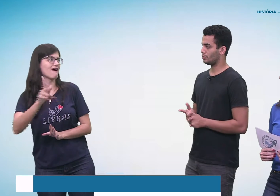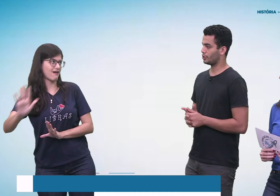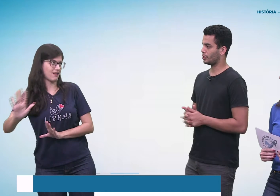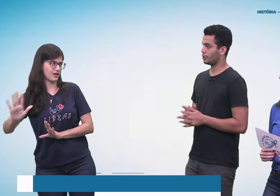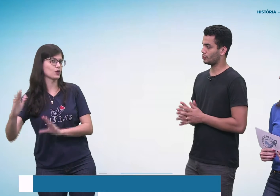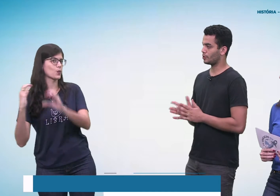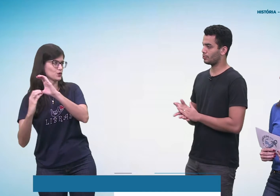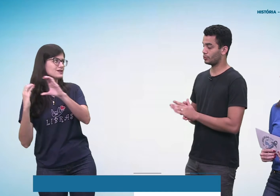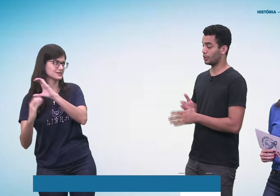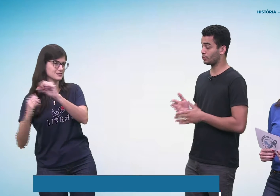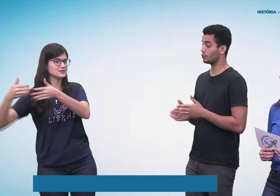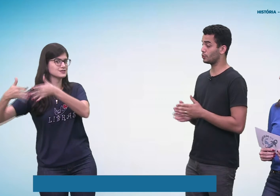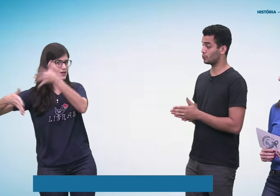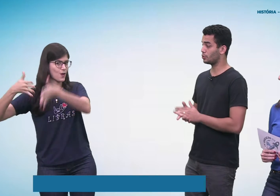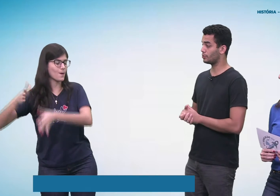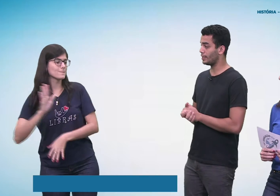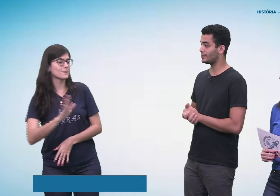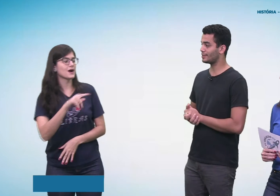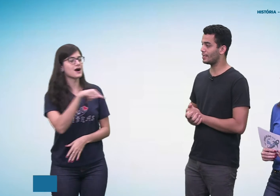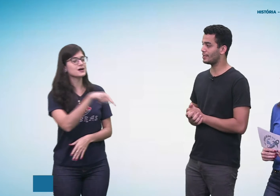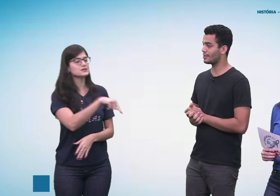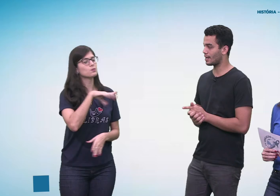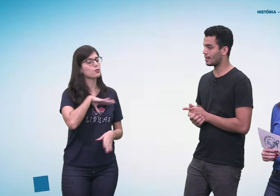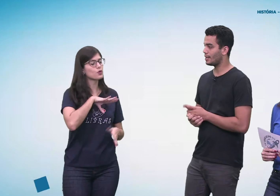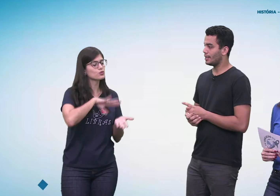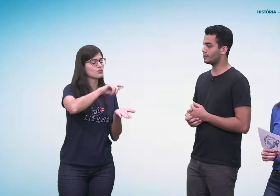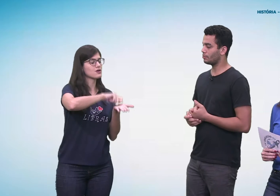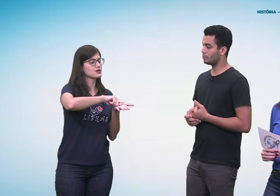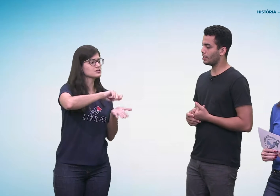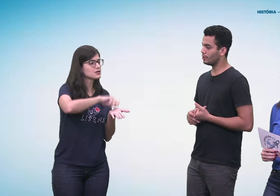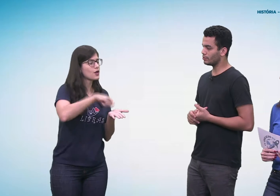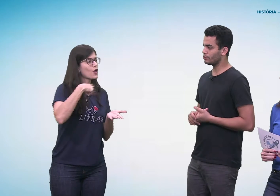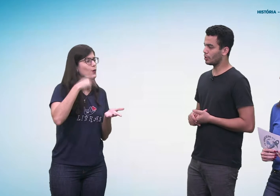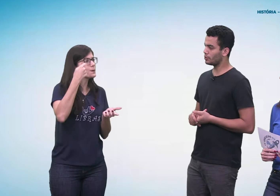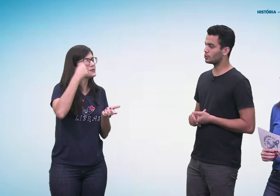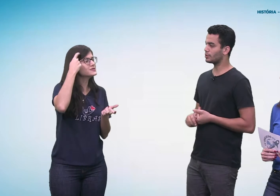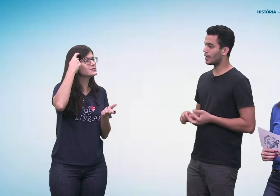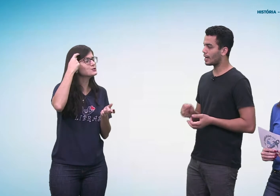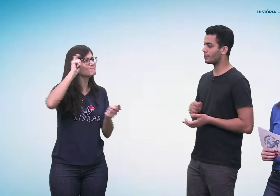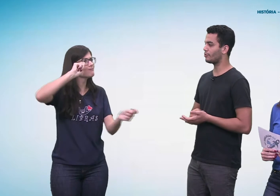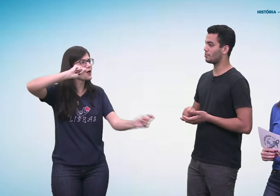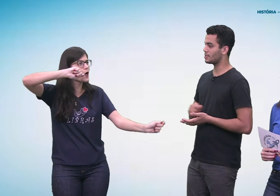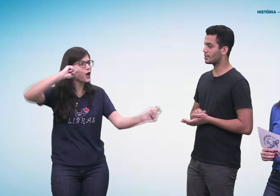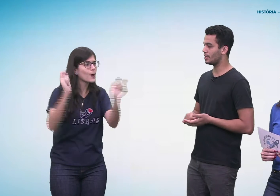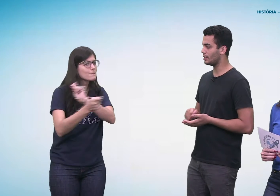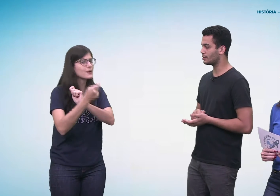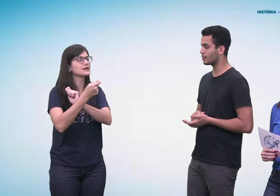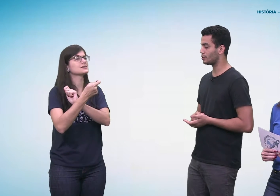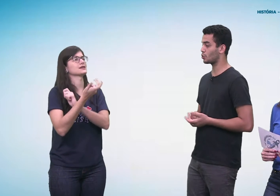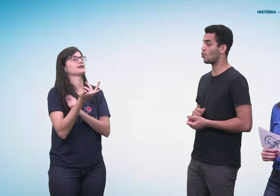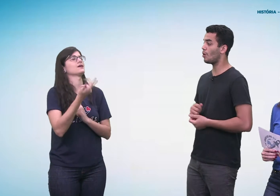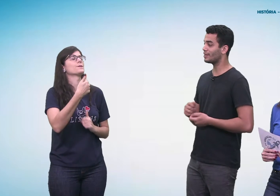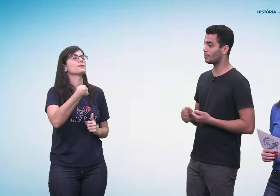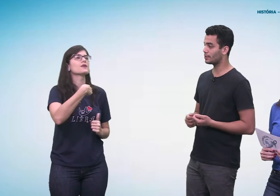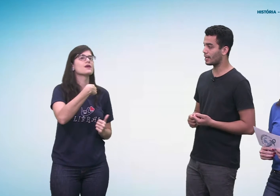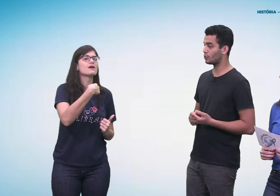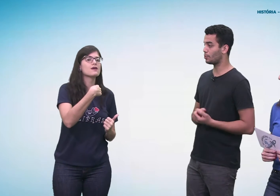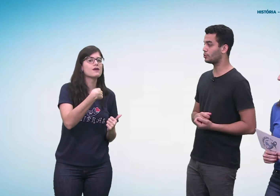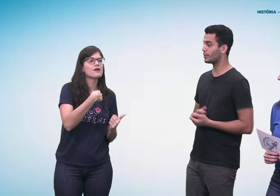do jeito próprio, o jeito que o surdo tem de sinalizar, e também tenho estudado a forma escrita de como adaptar do português